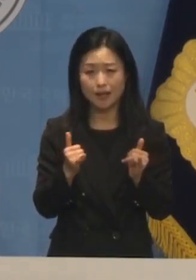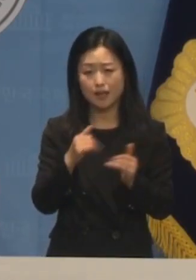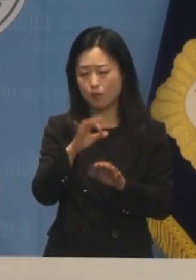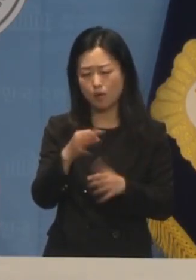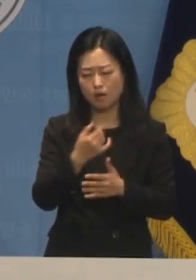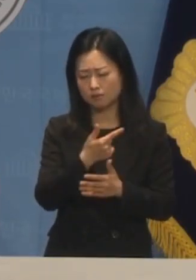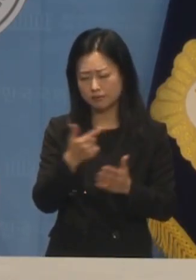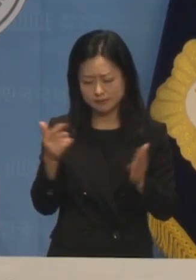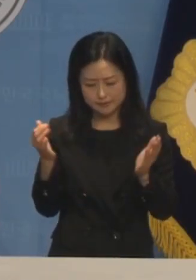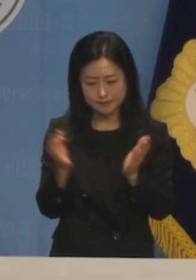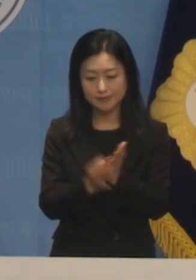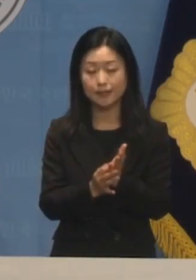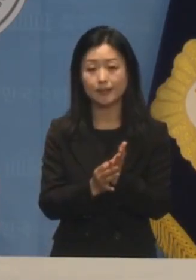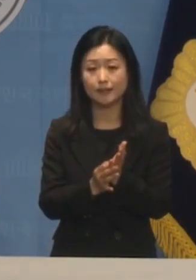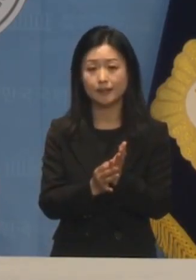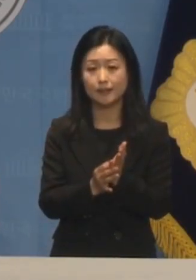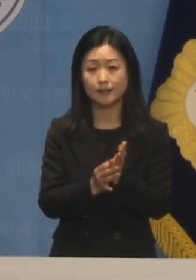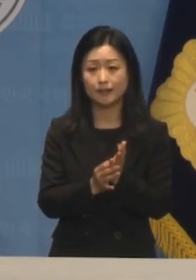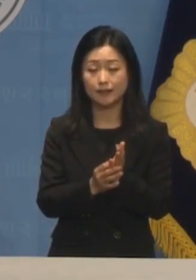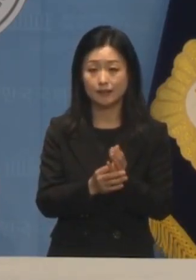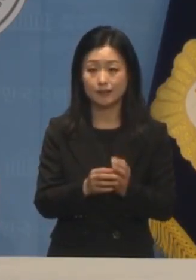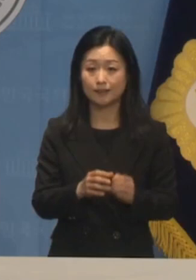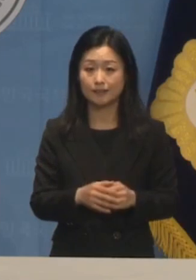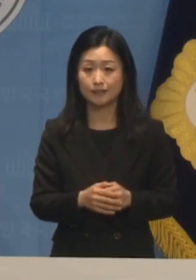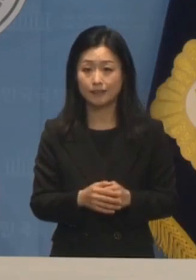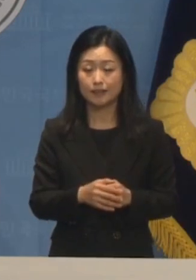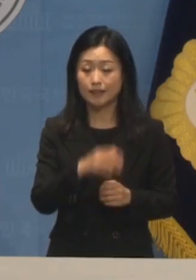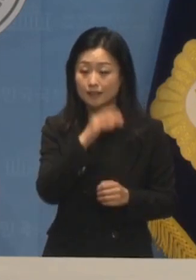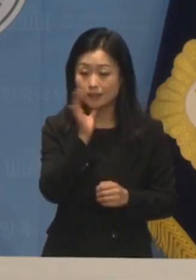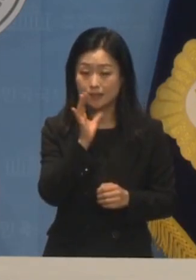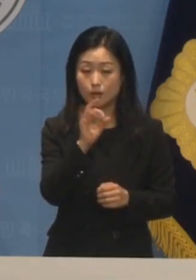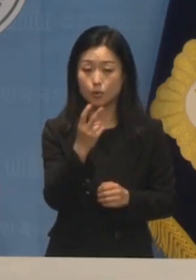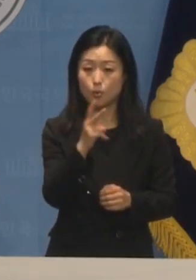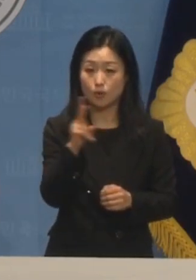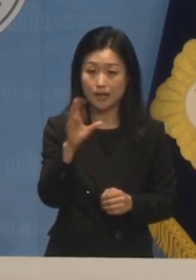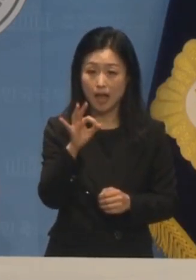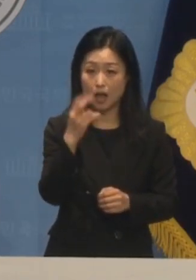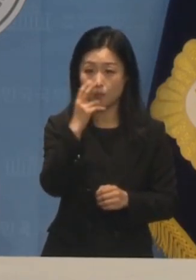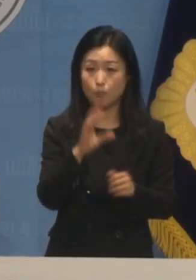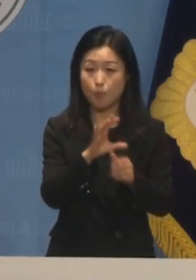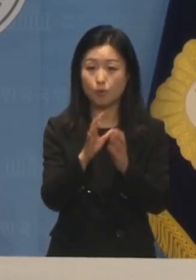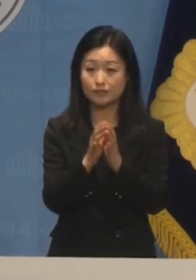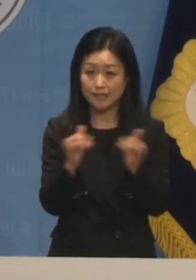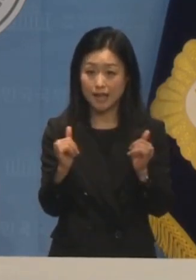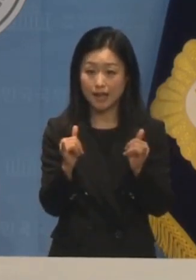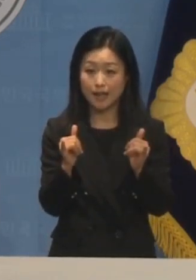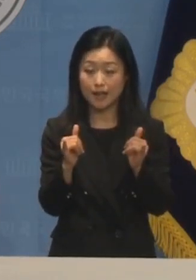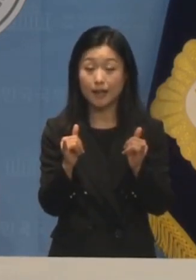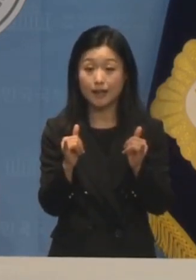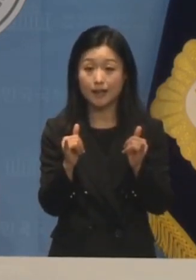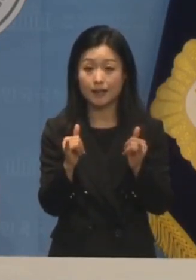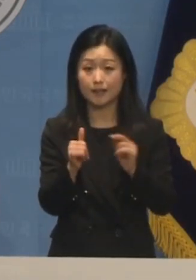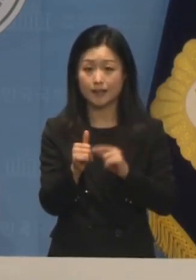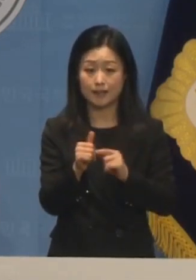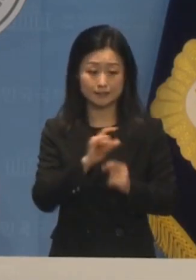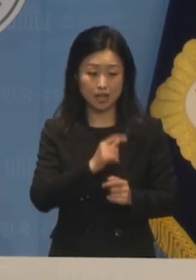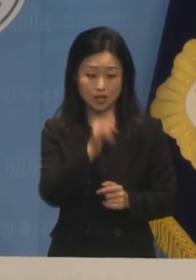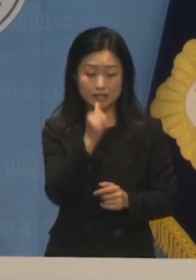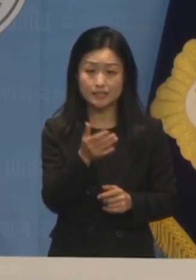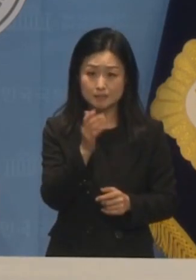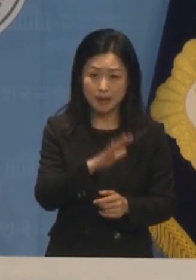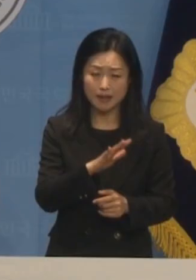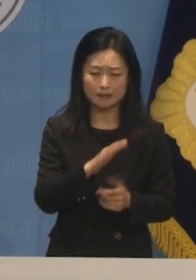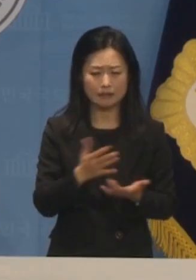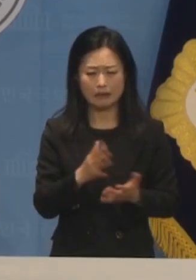너무나 열악합니다. 요양보호사 등 관련 자격을 보유한 사람조차 돌봄 일자리, 일거리를